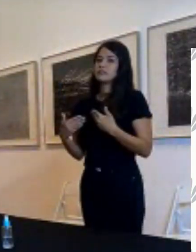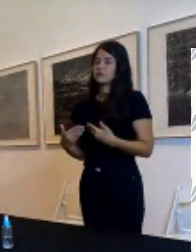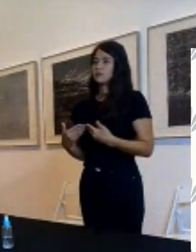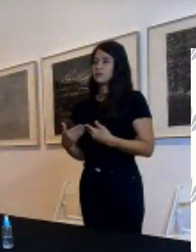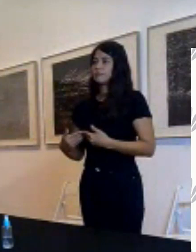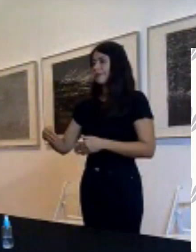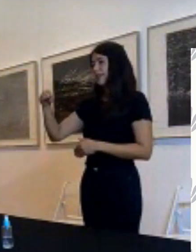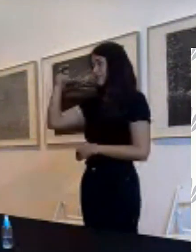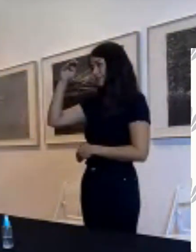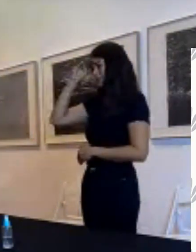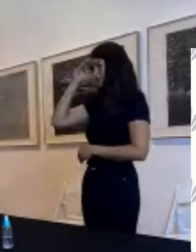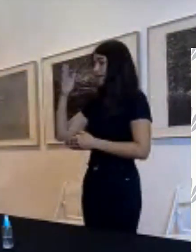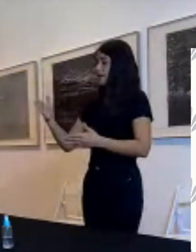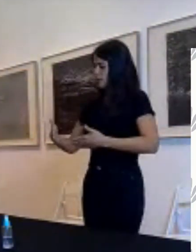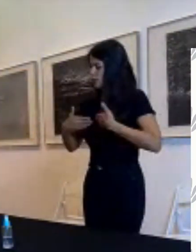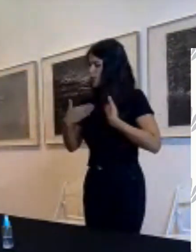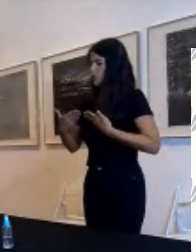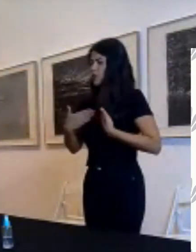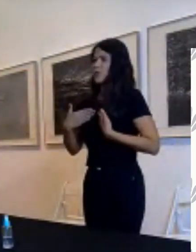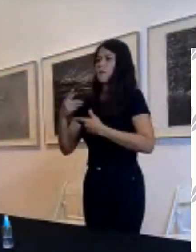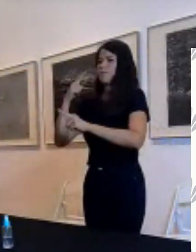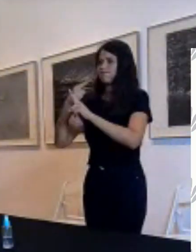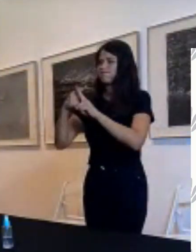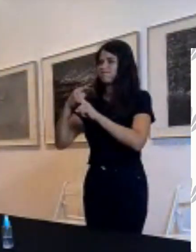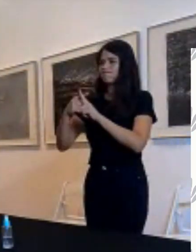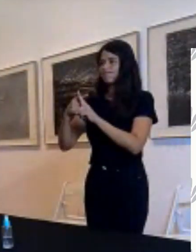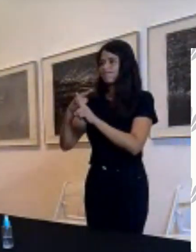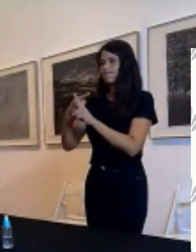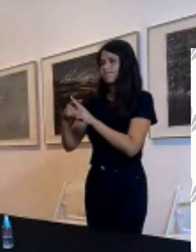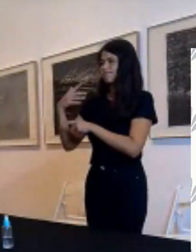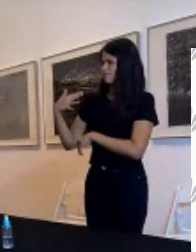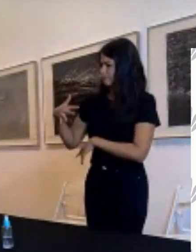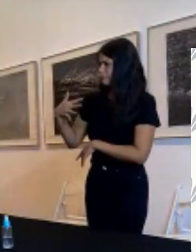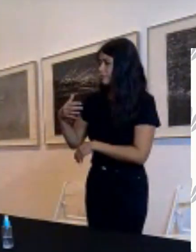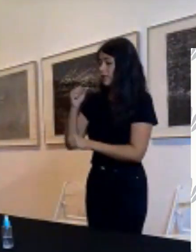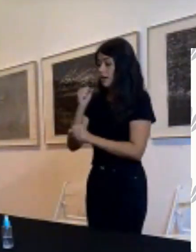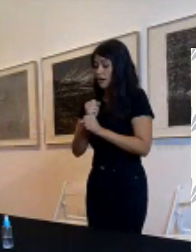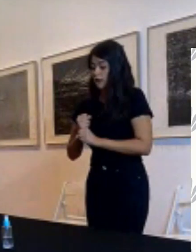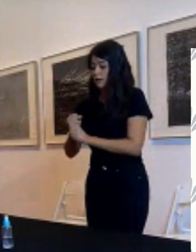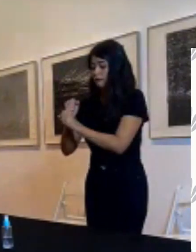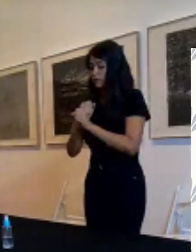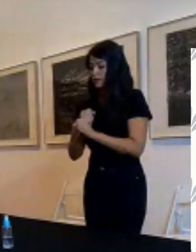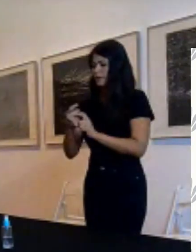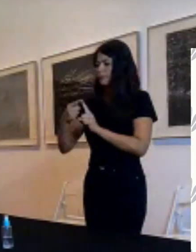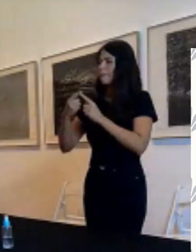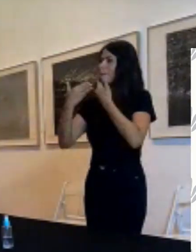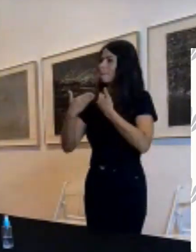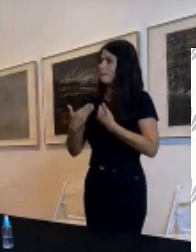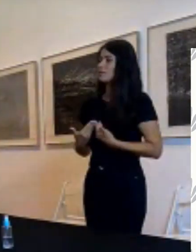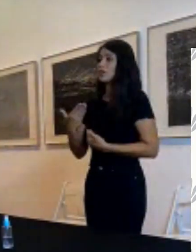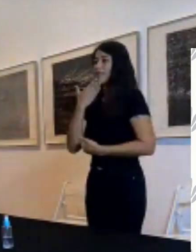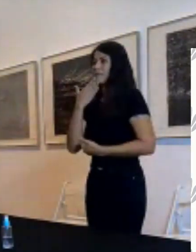Han sido experiencias muy motivadoras, muy enriquecedoras a nivel laboral, ¿verdad?, a nivel personal también, pero